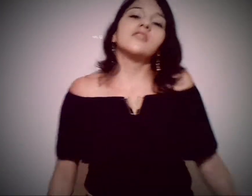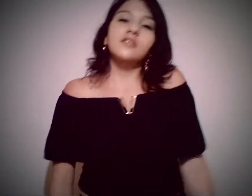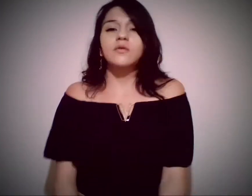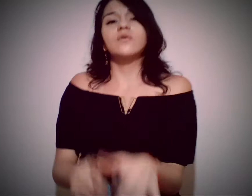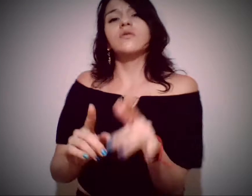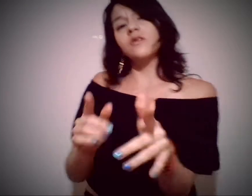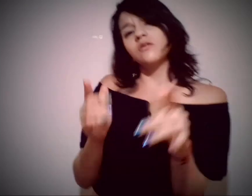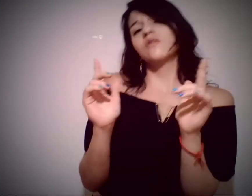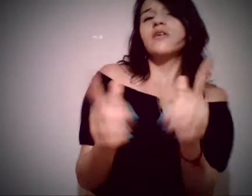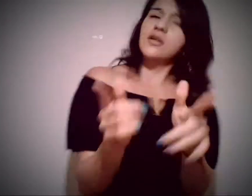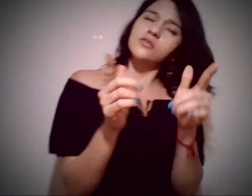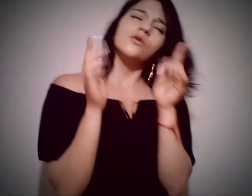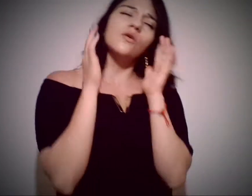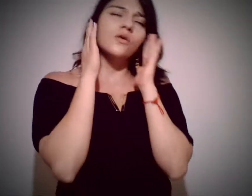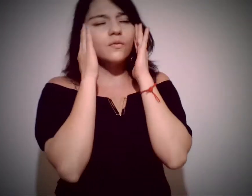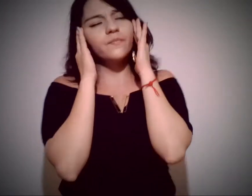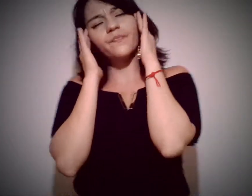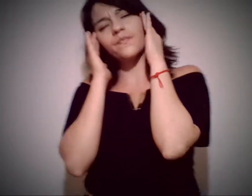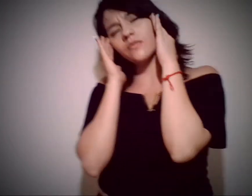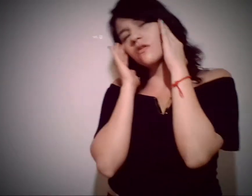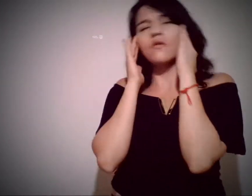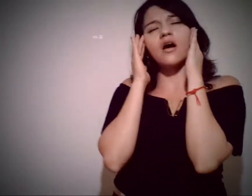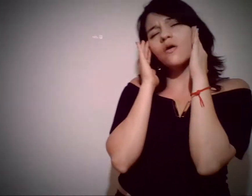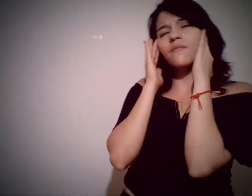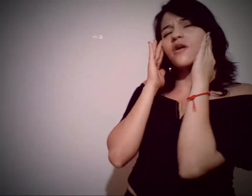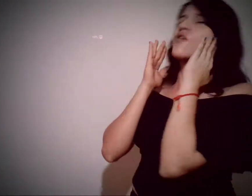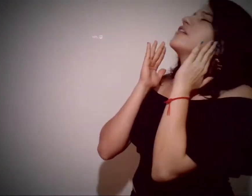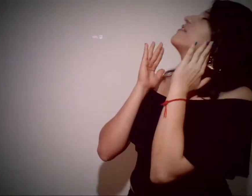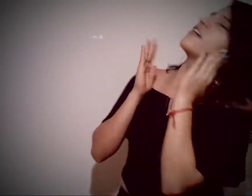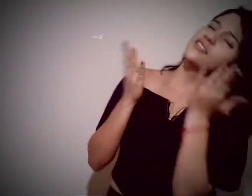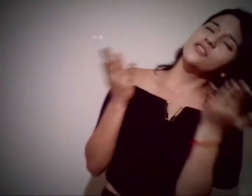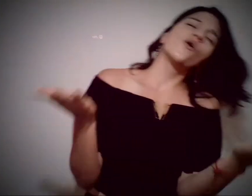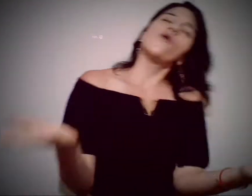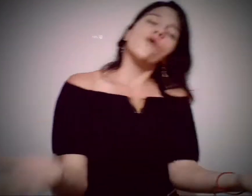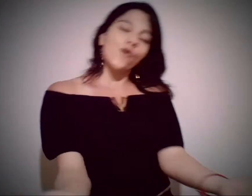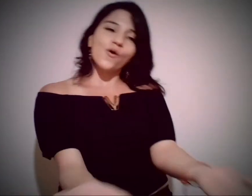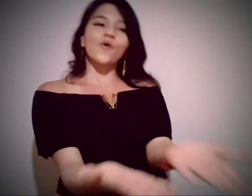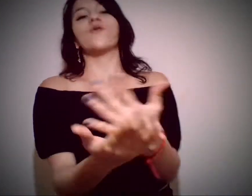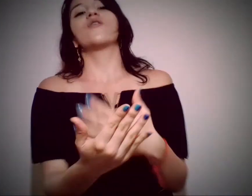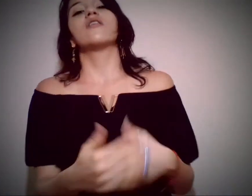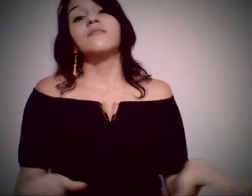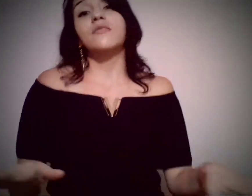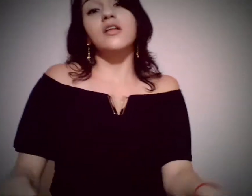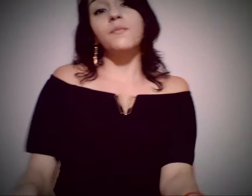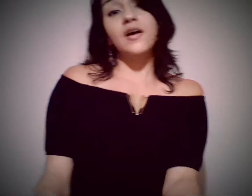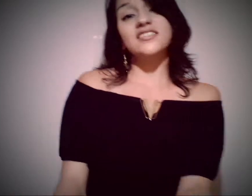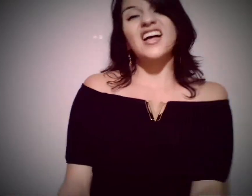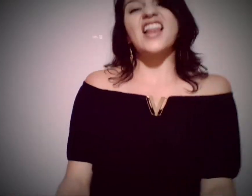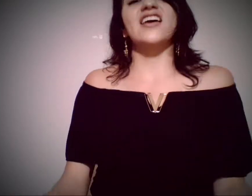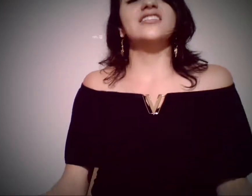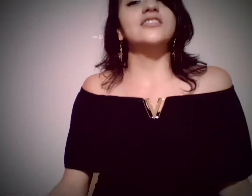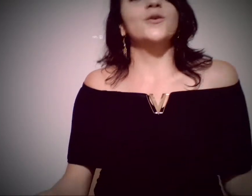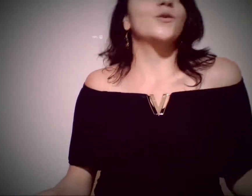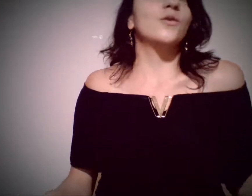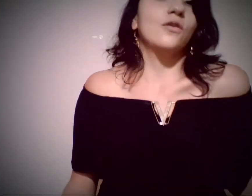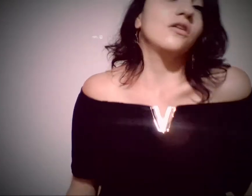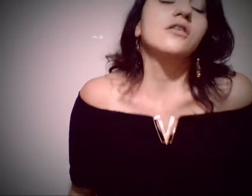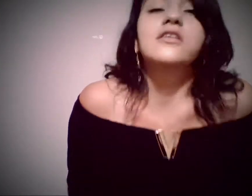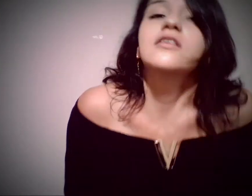juro que te pienso, hago el mejor intento, el tiempo pasa lento y